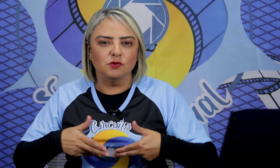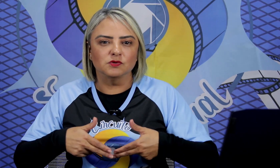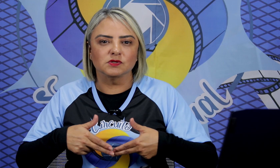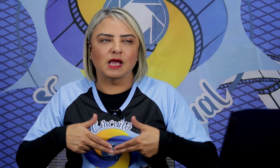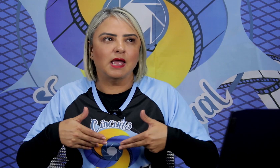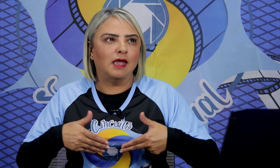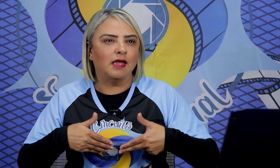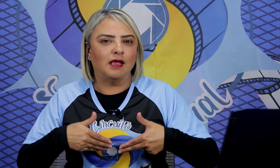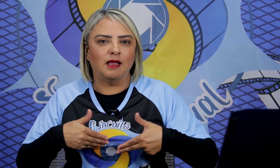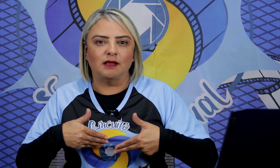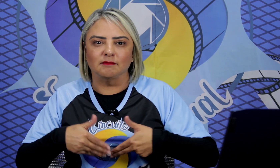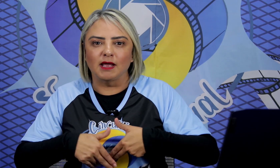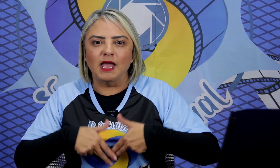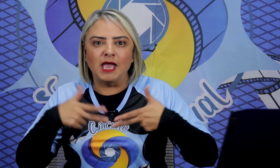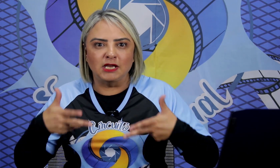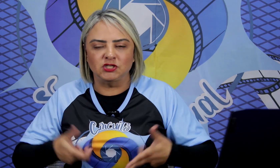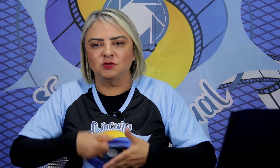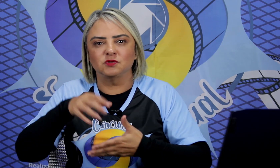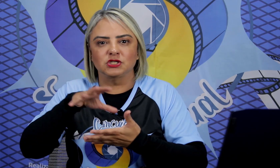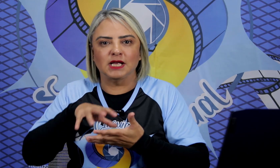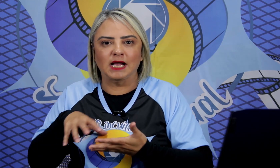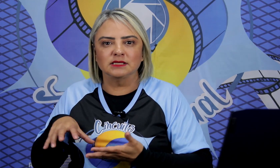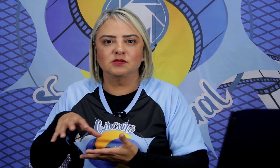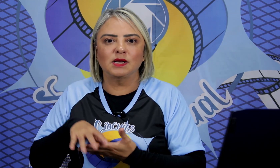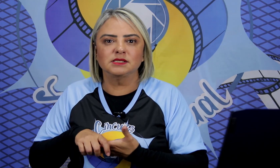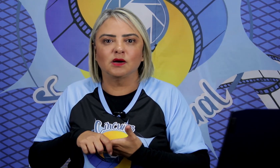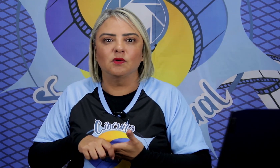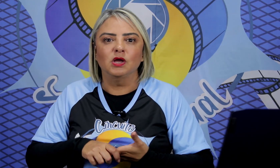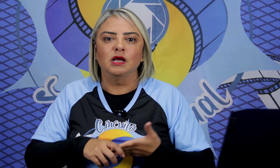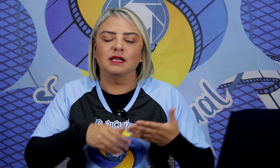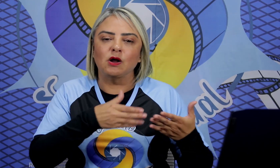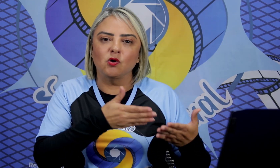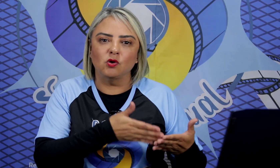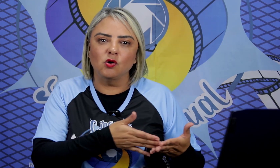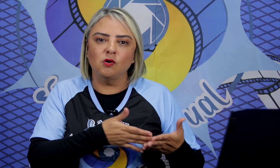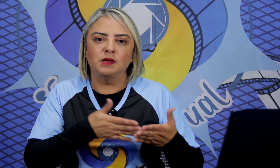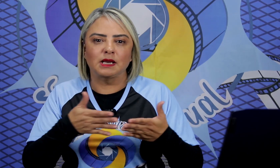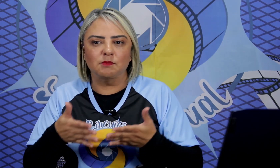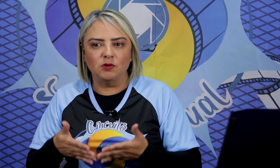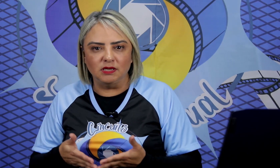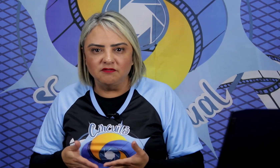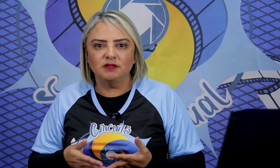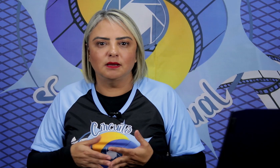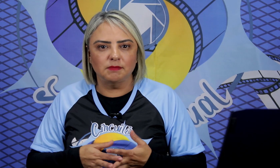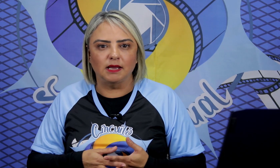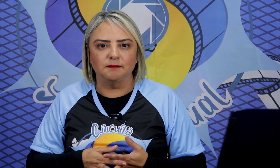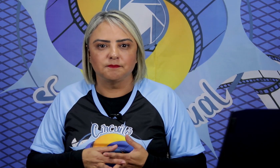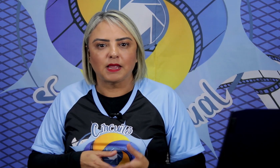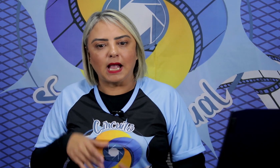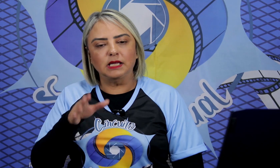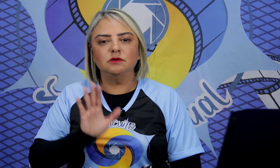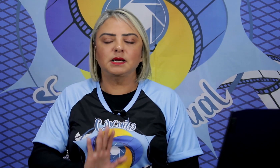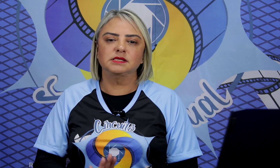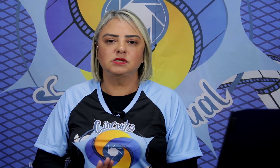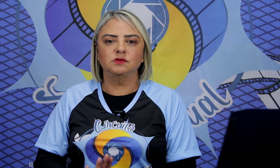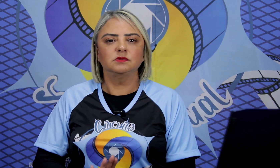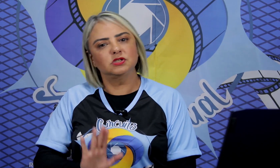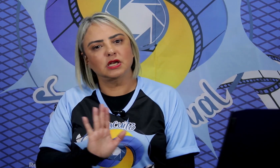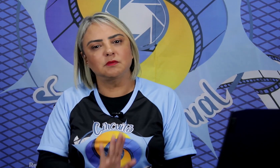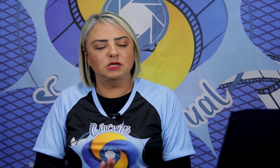cunhos étnicos de cada situação. Na Colômbia, na Bolívia também. Aqui no Brasil, que geralmente é